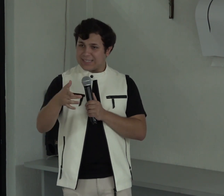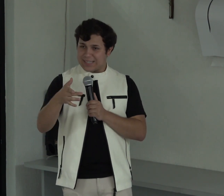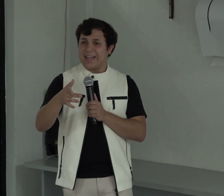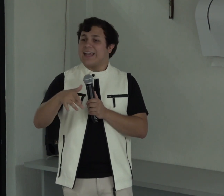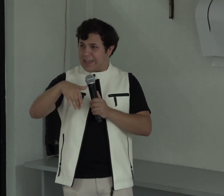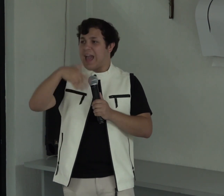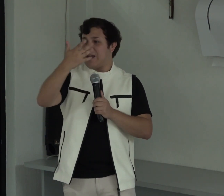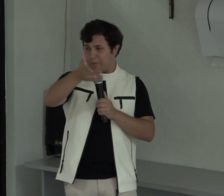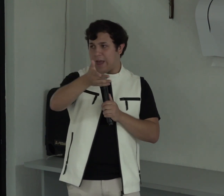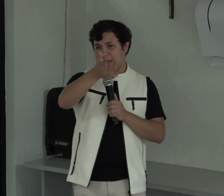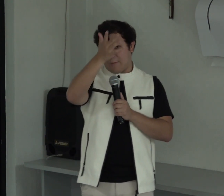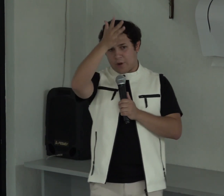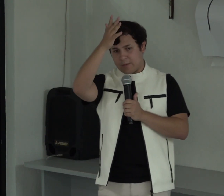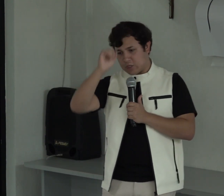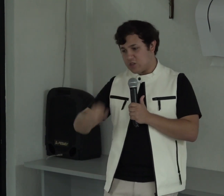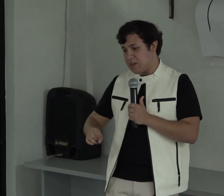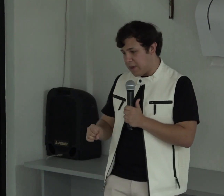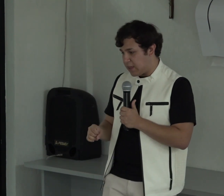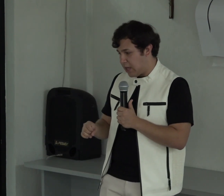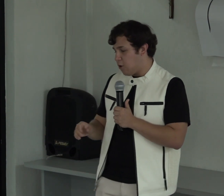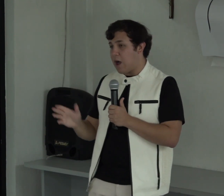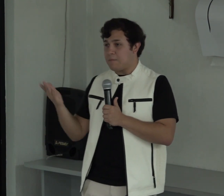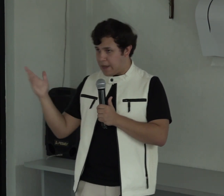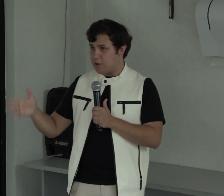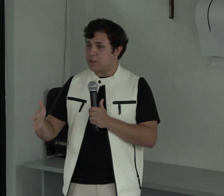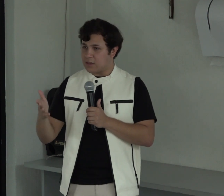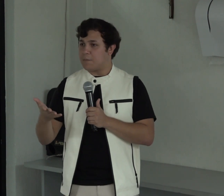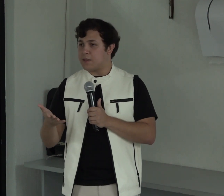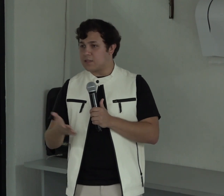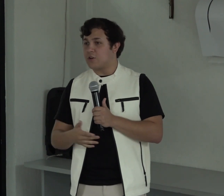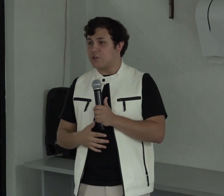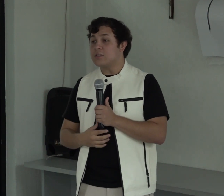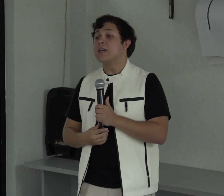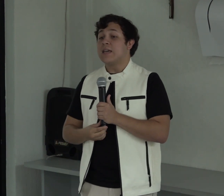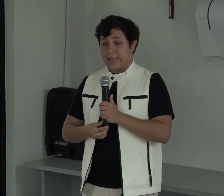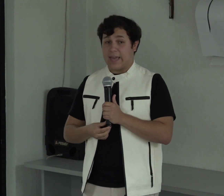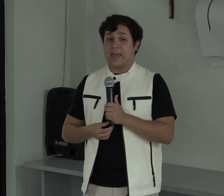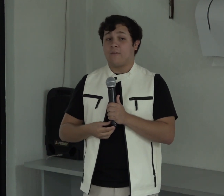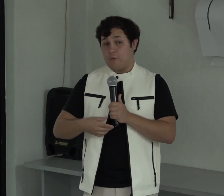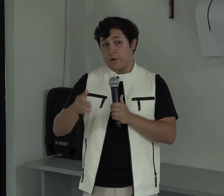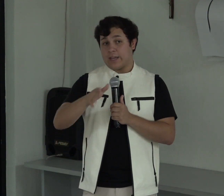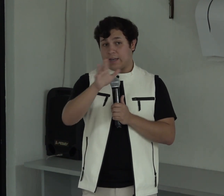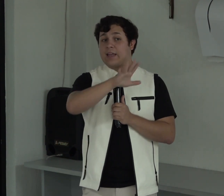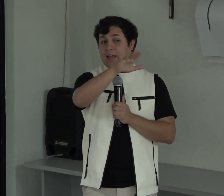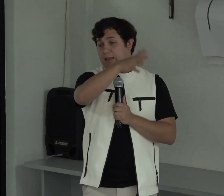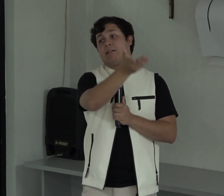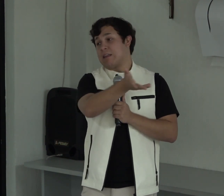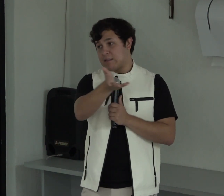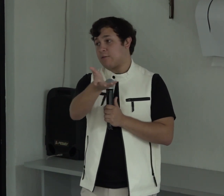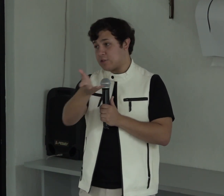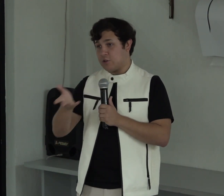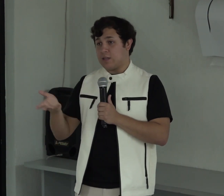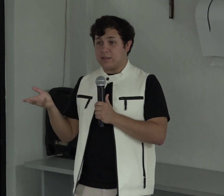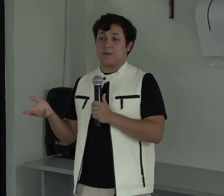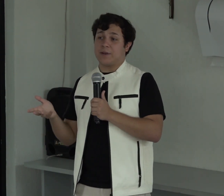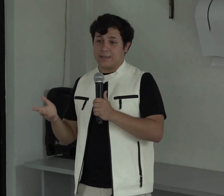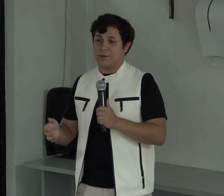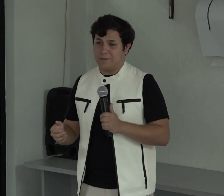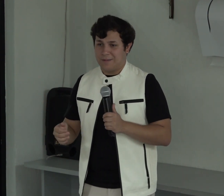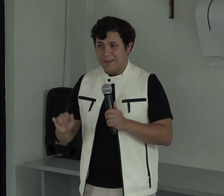existe y hay allá, por ejemplo, en Ciudad de México hay varios intérpretes sordos que fungen en esta cuestión de la interpretación.